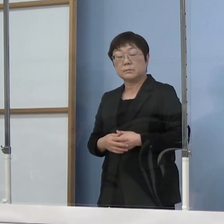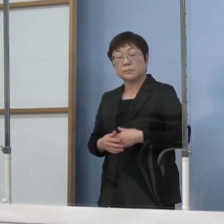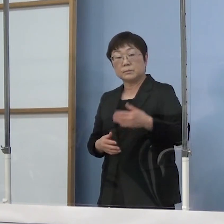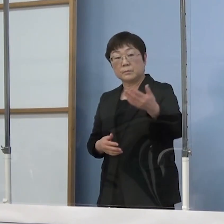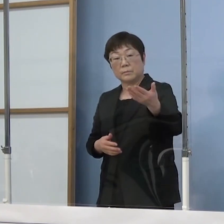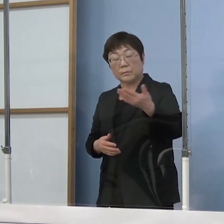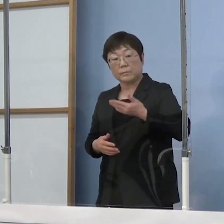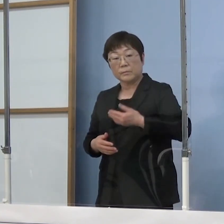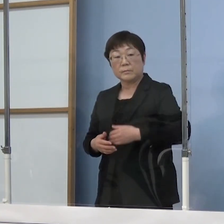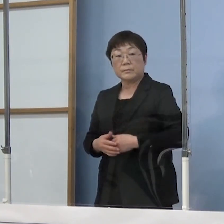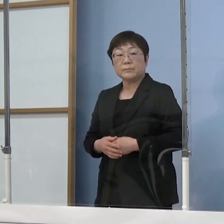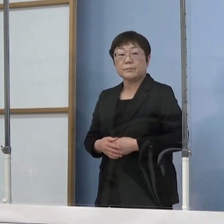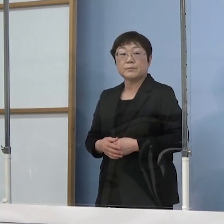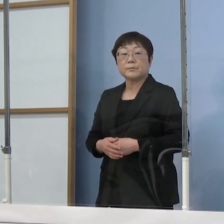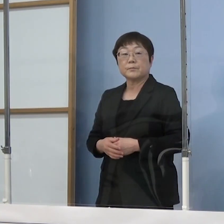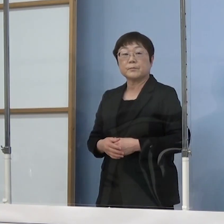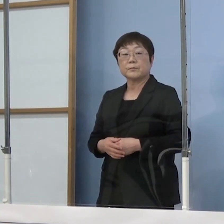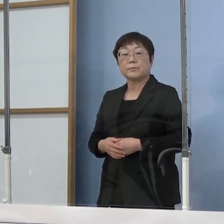どうぞ。